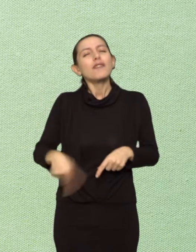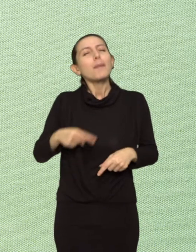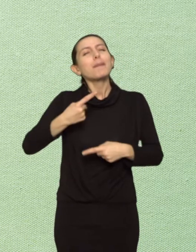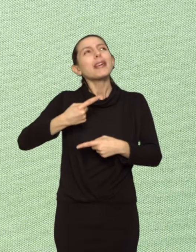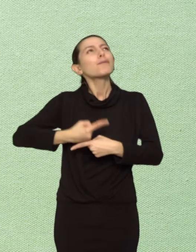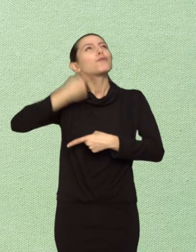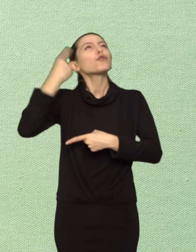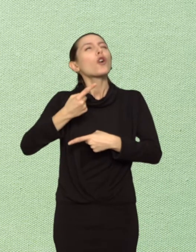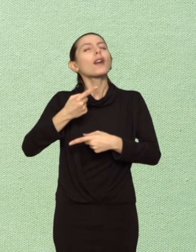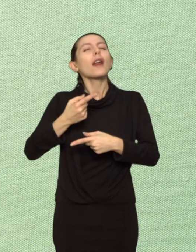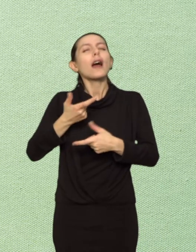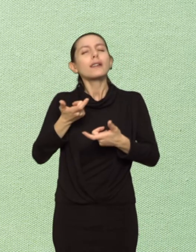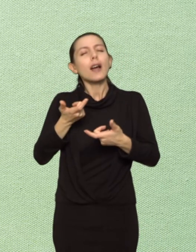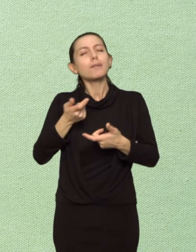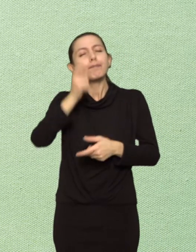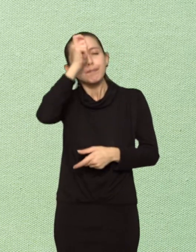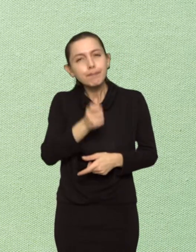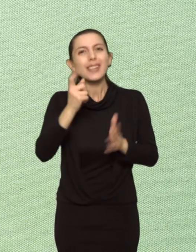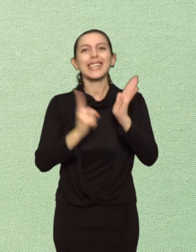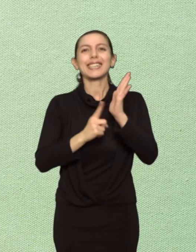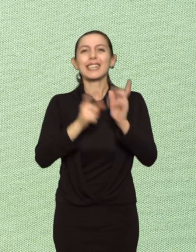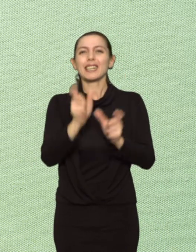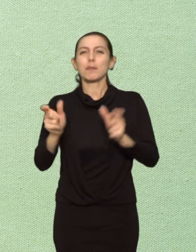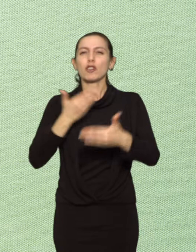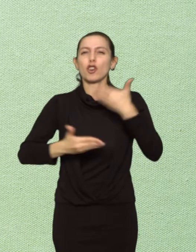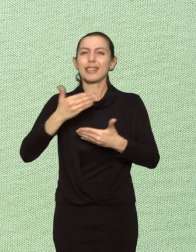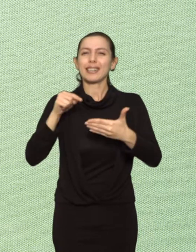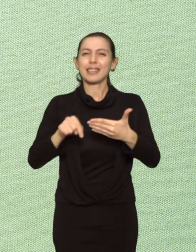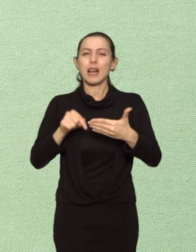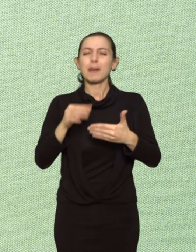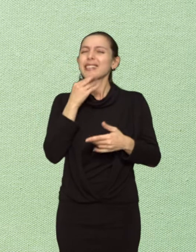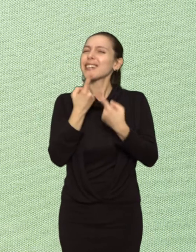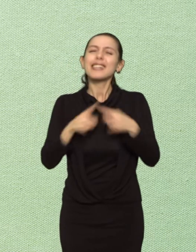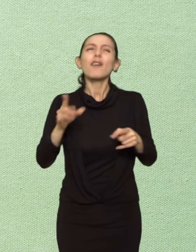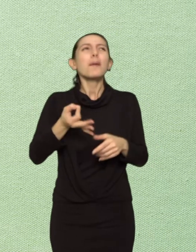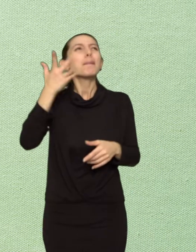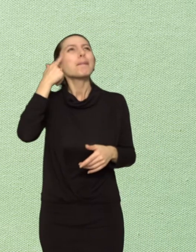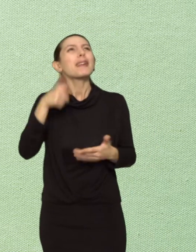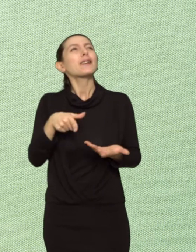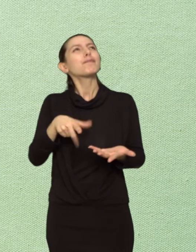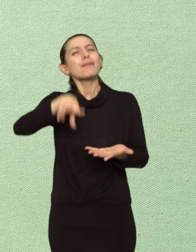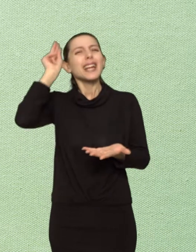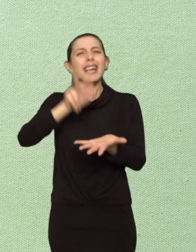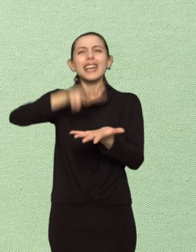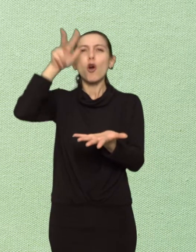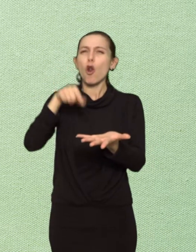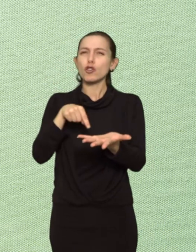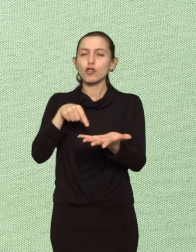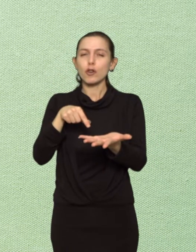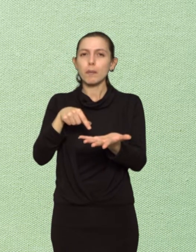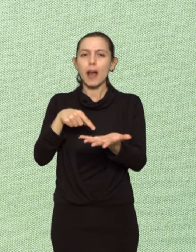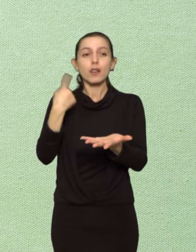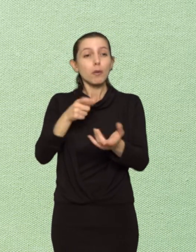con disabilità. Quindi è una cosa ben diversa, è una specie di riconoscimento che a queste persone non